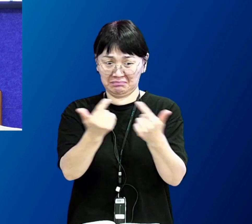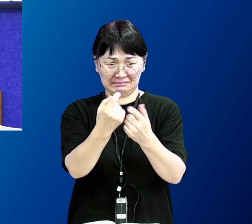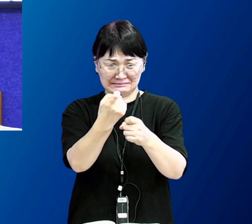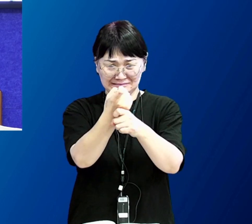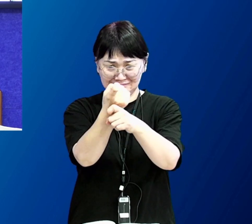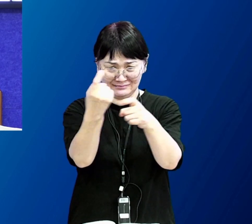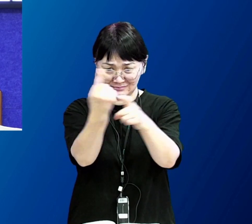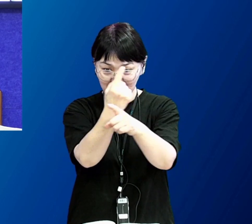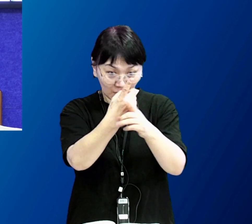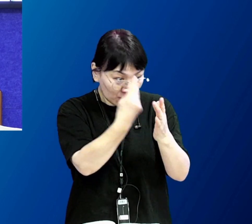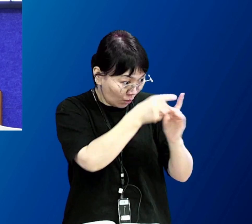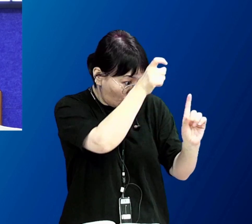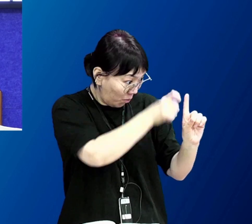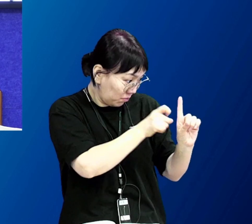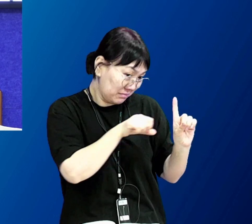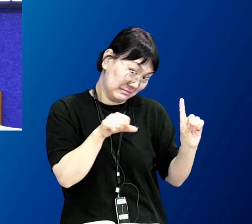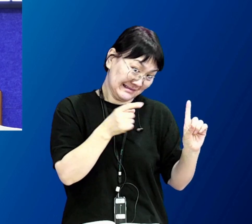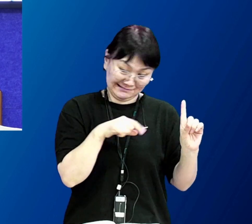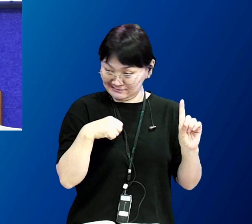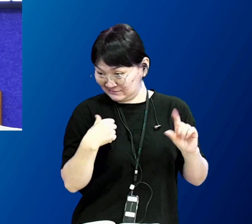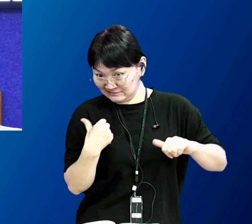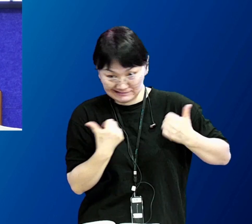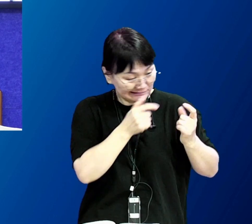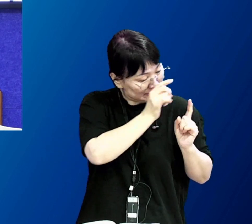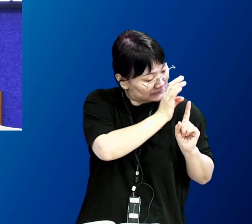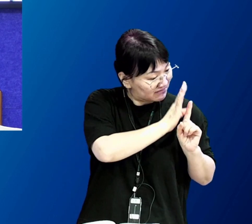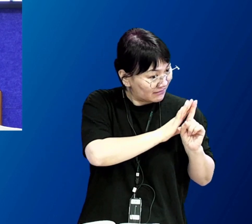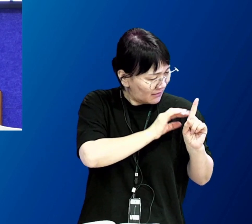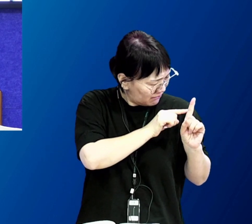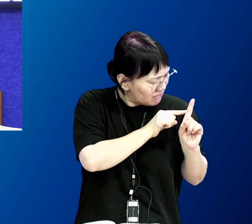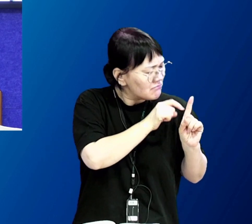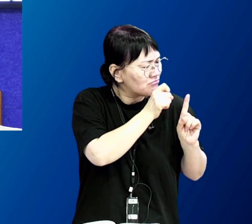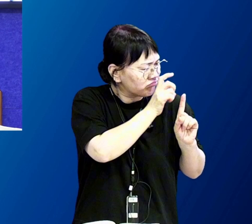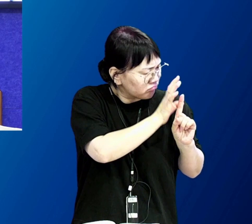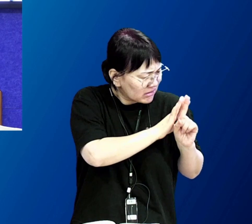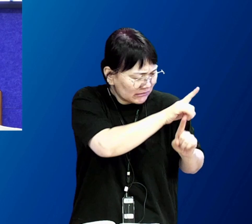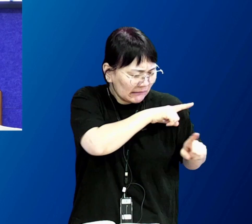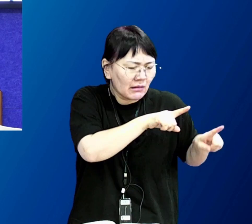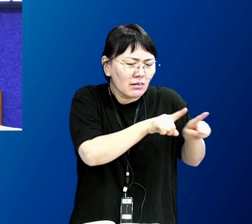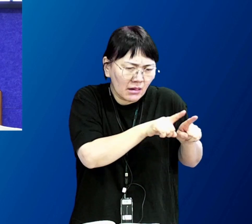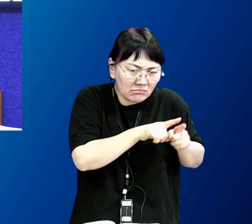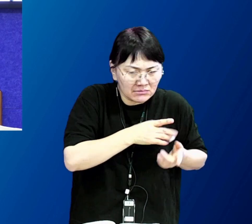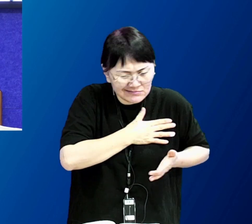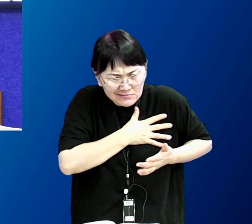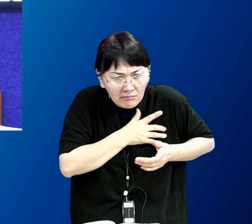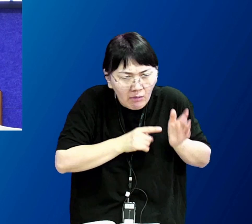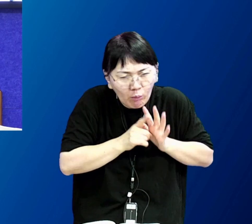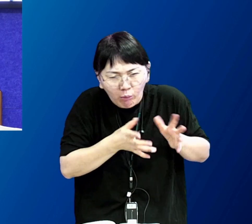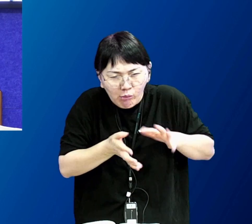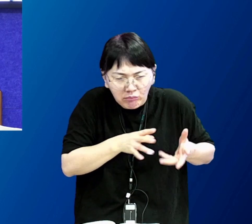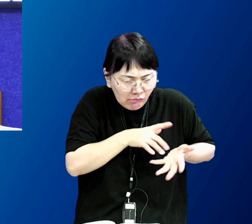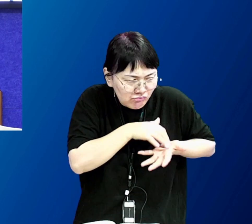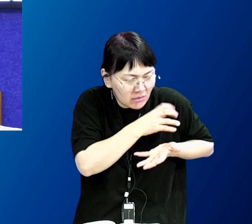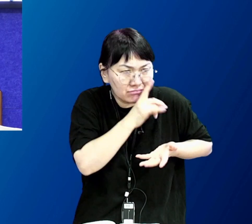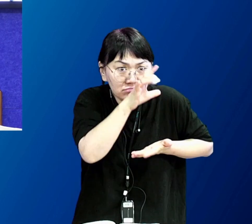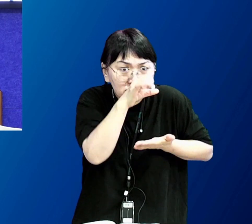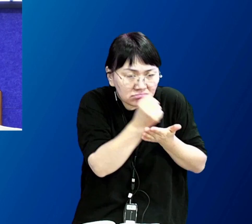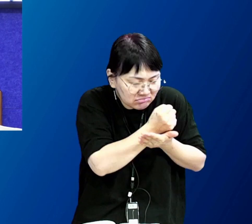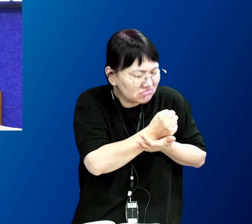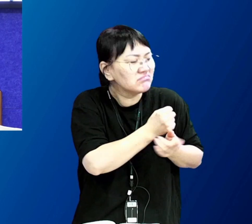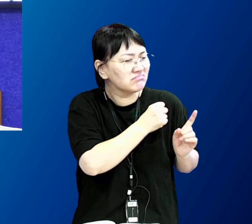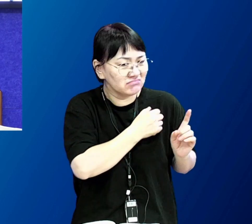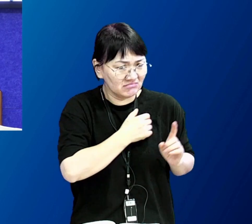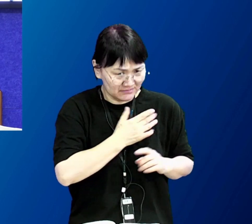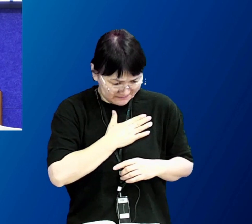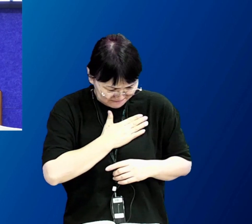Нүдэнд харагдаж байгаа ах түсээ бид өхөн энэ ах маань надтай адилхан энэ итгэлийг олж авсан. Миний